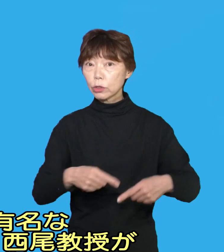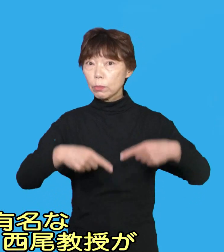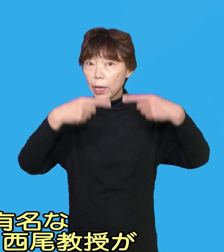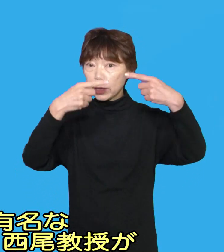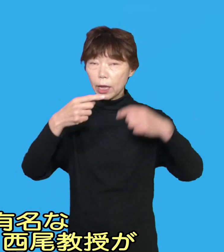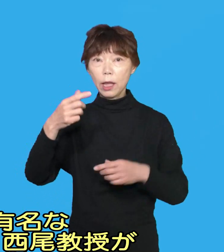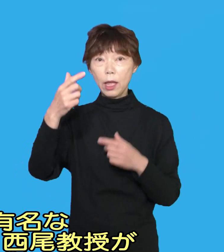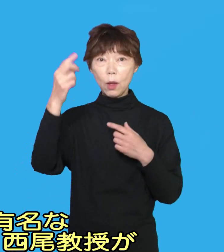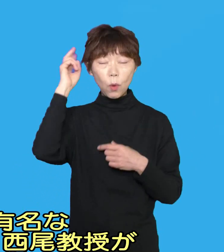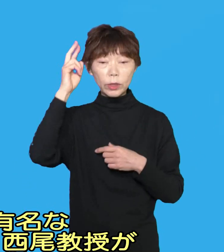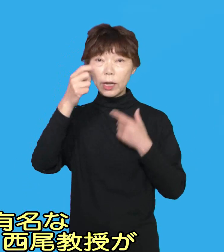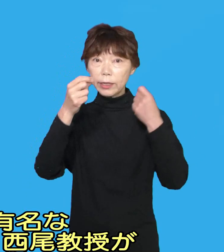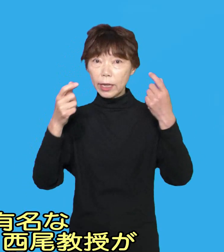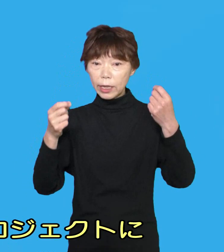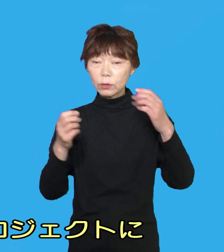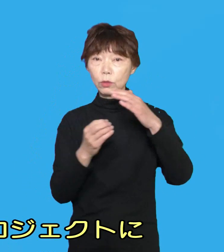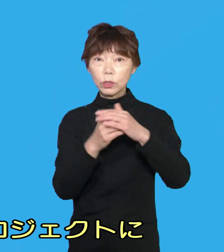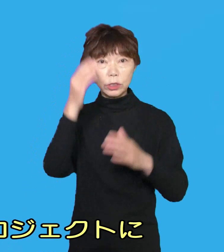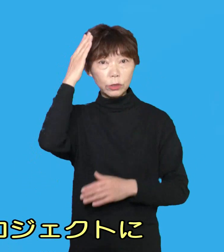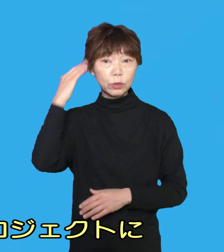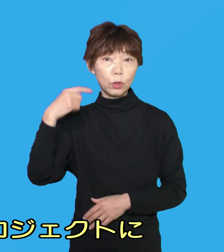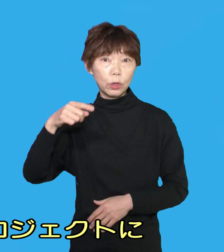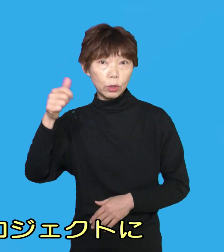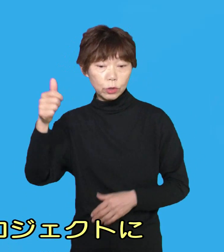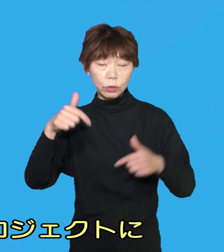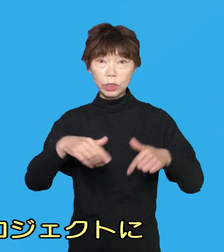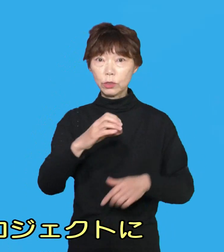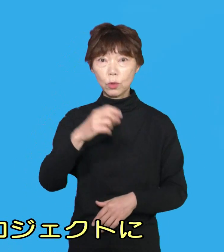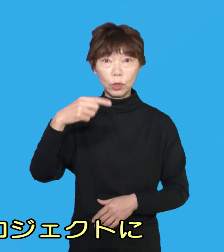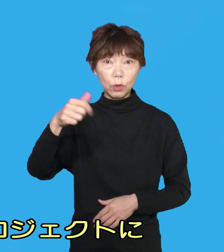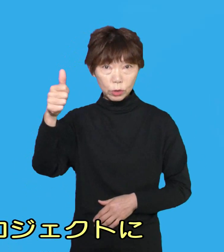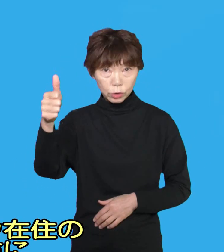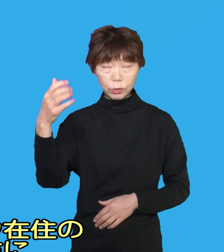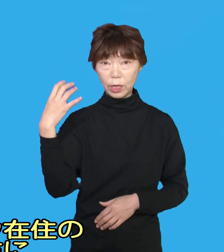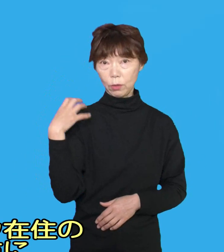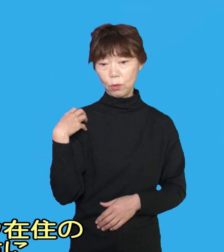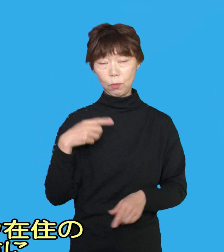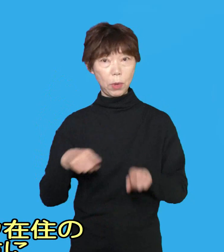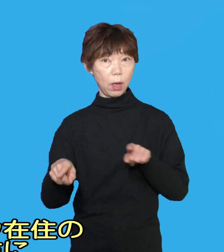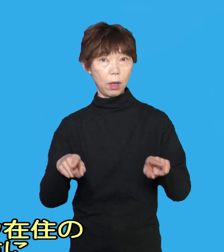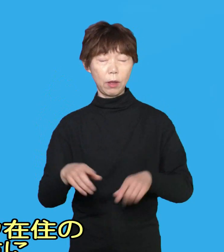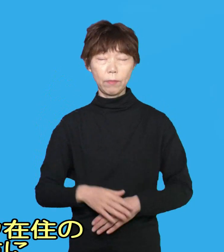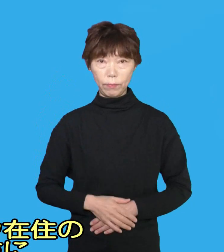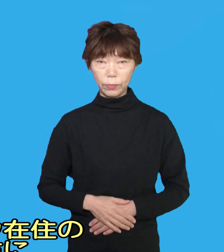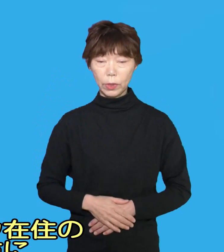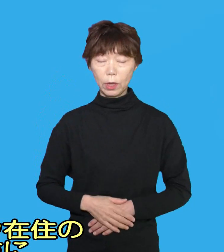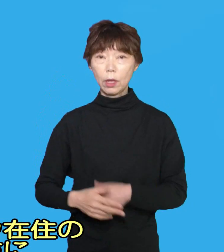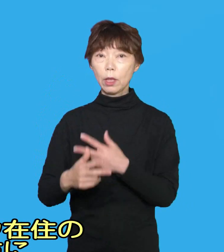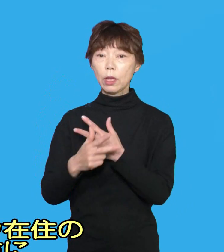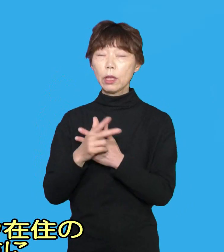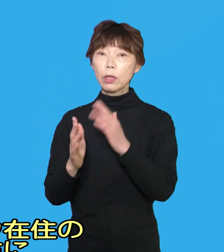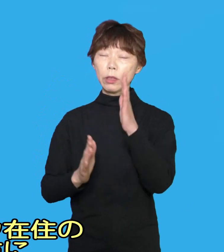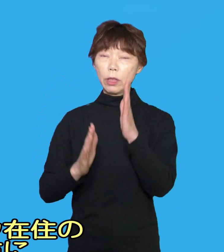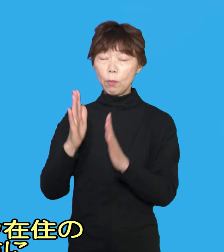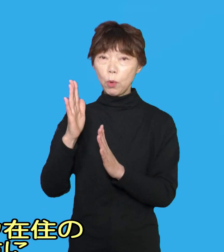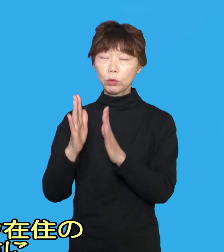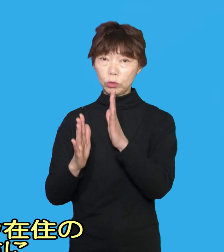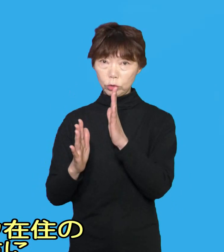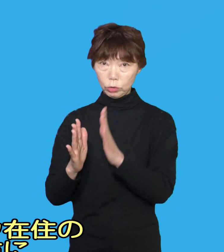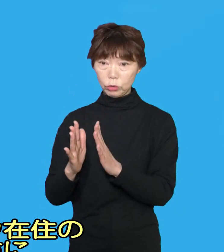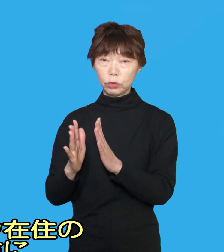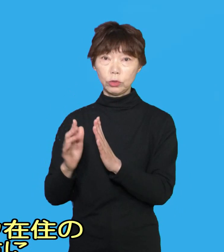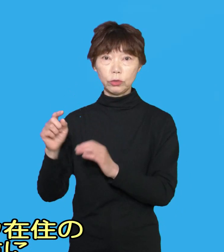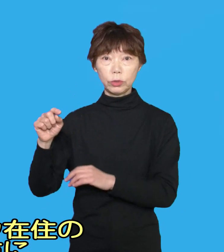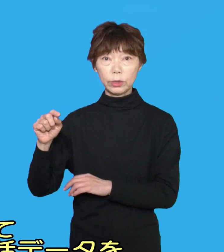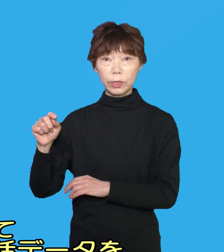授、西尾教授が主導して行う実証プロジェクトになっております。仙北ニュータウン在住の健康なご